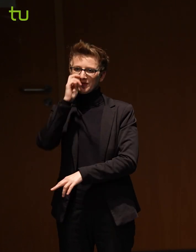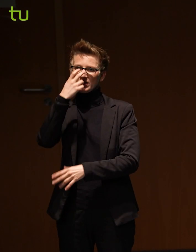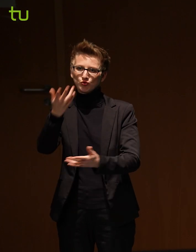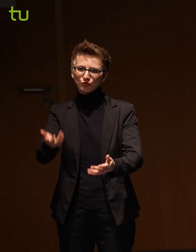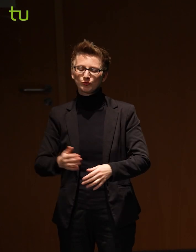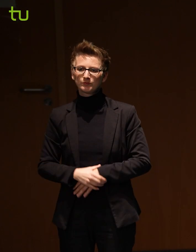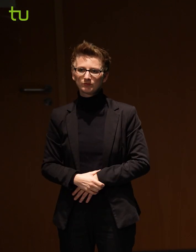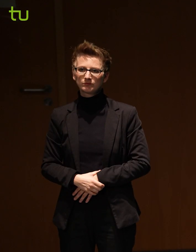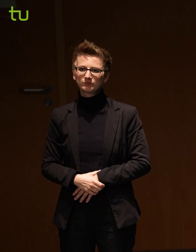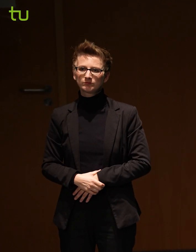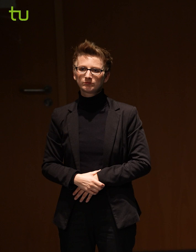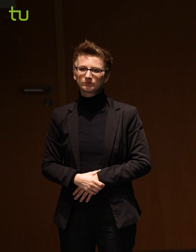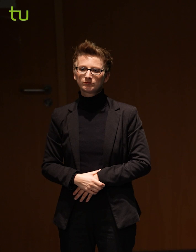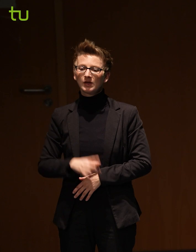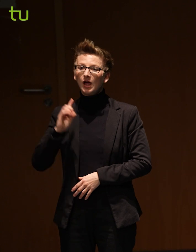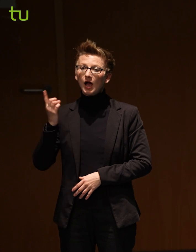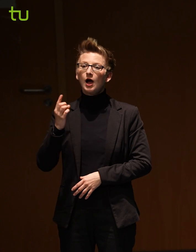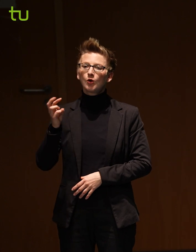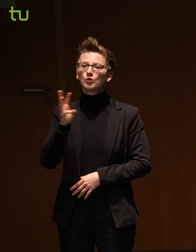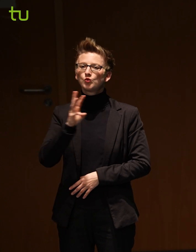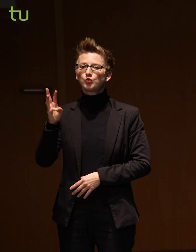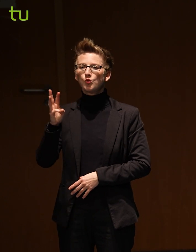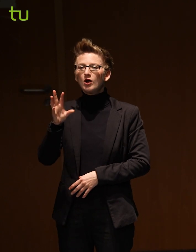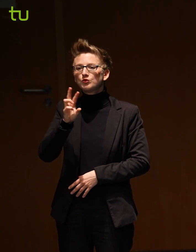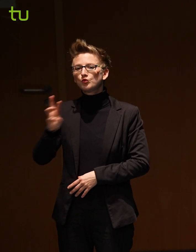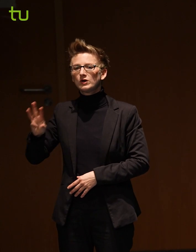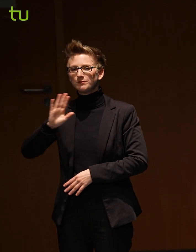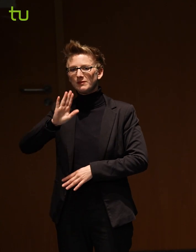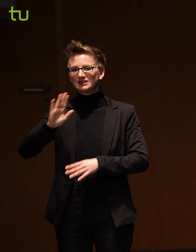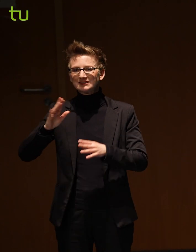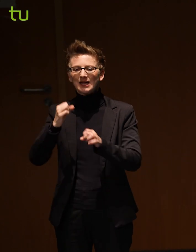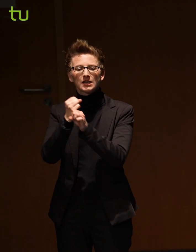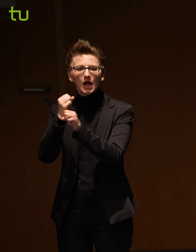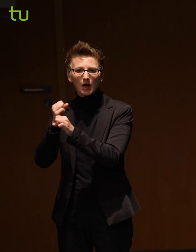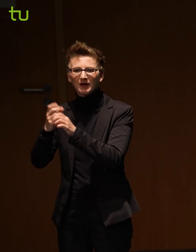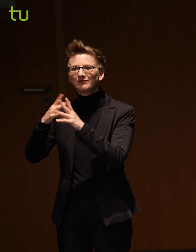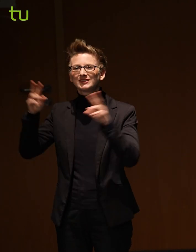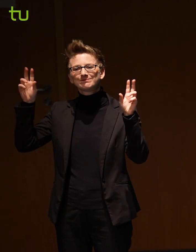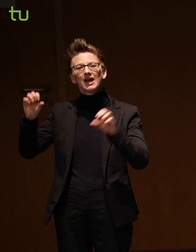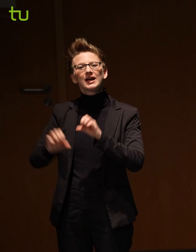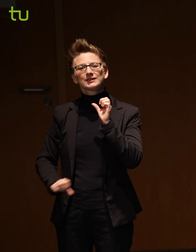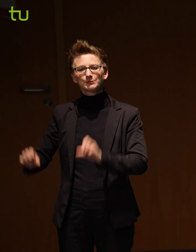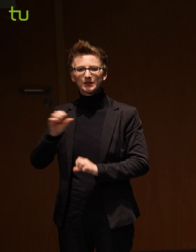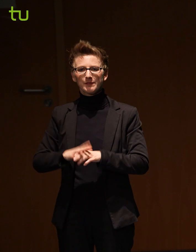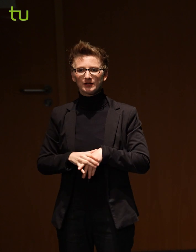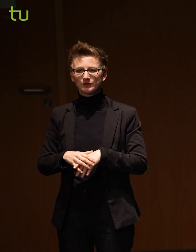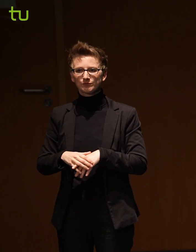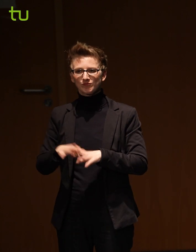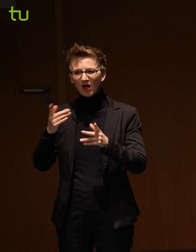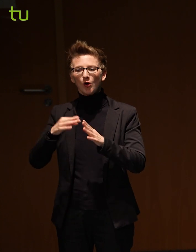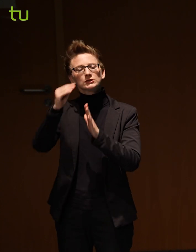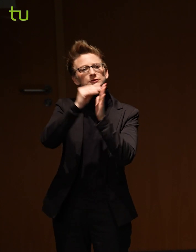Auch Walt Whitmans Werk war ein Experiment. Schon immer gab es regelbrechende Lyrik. Aber was im